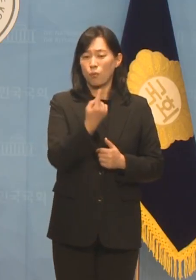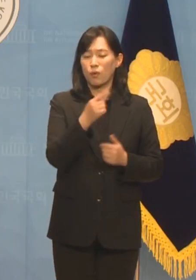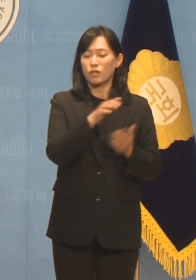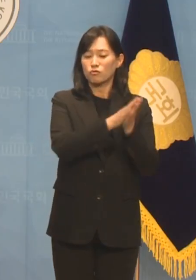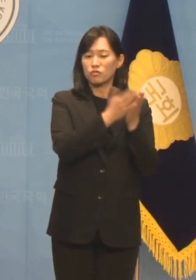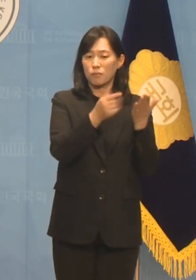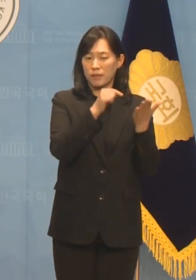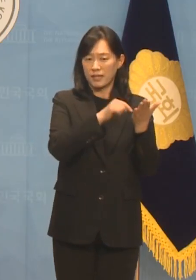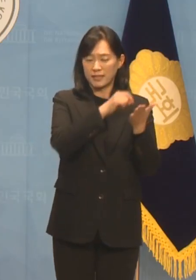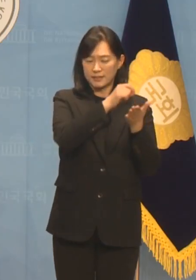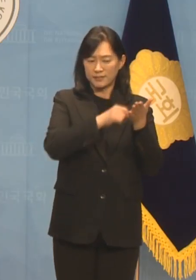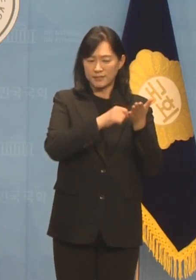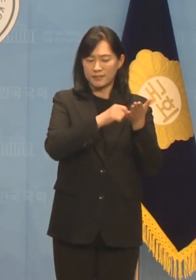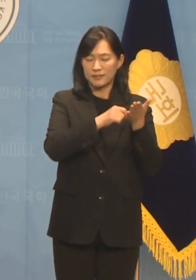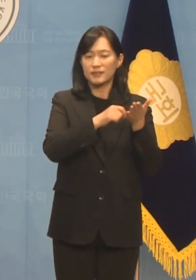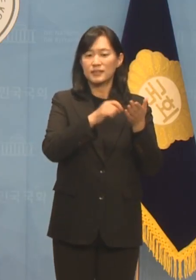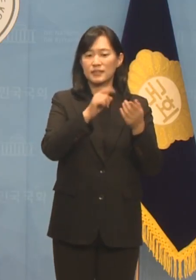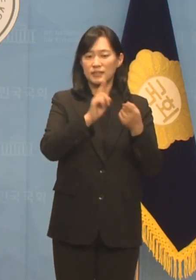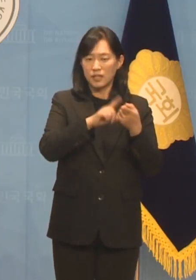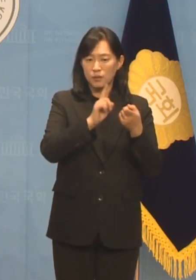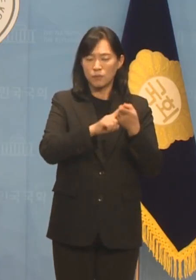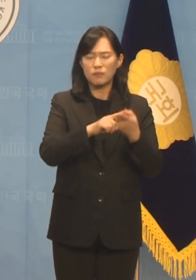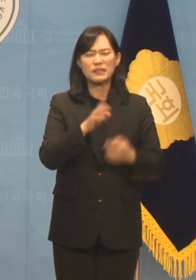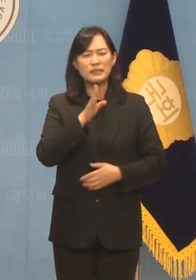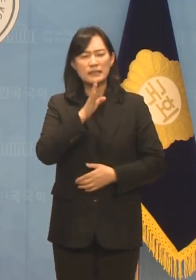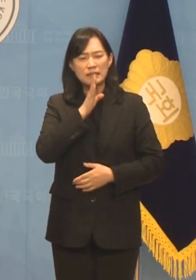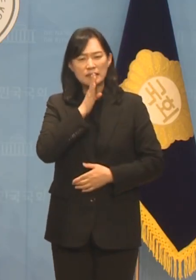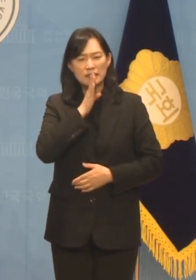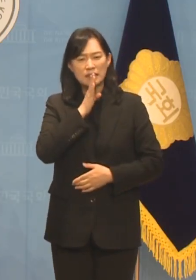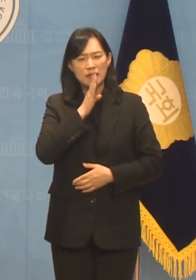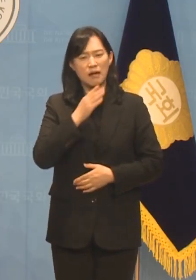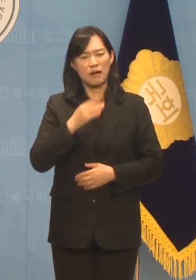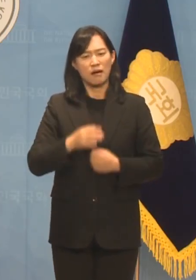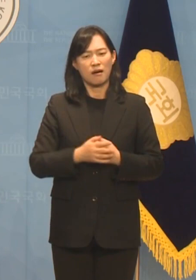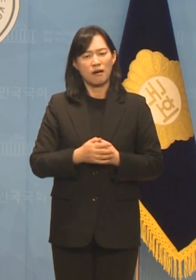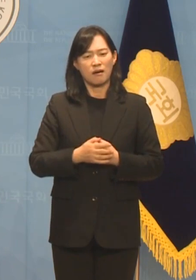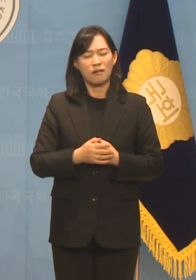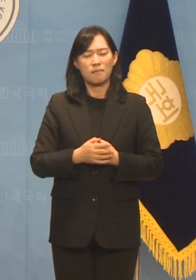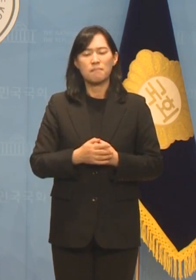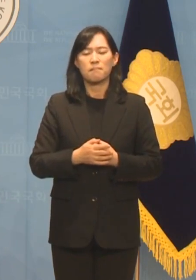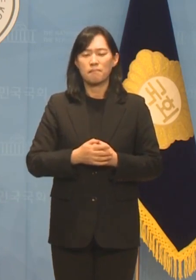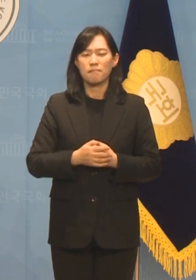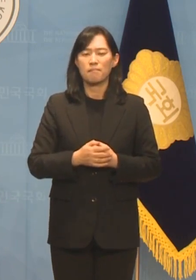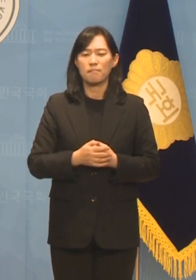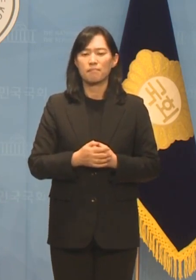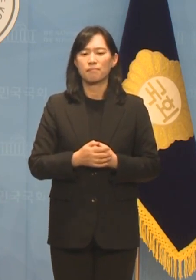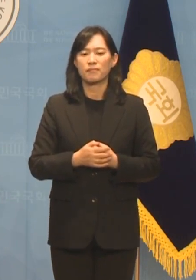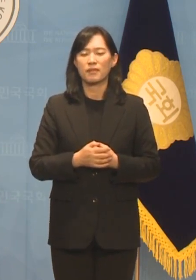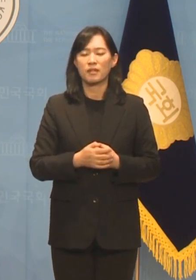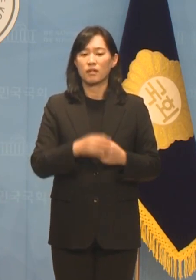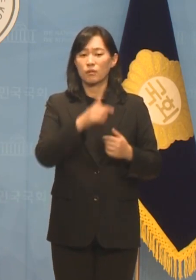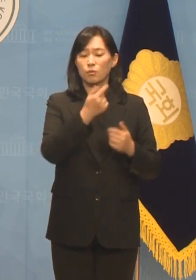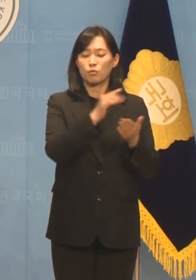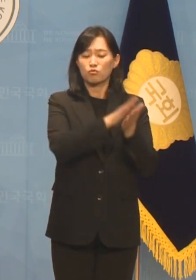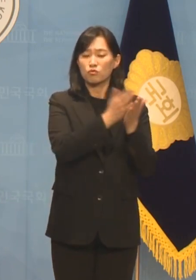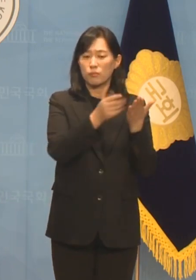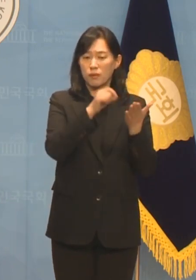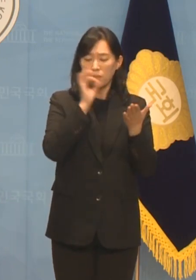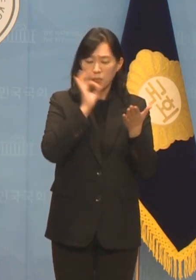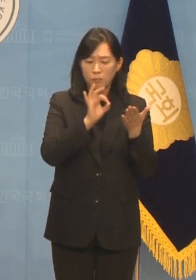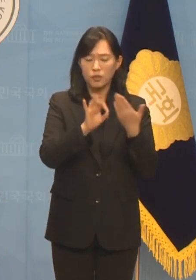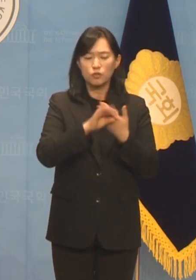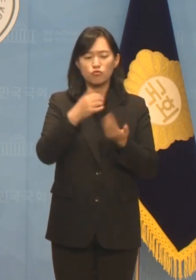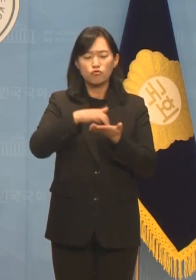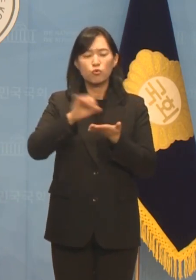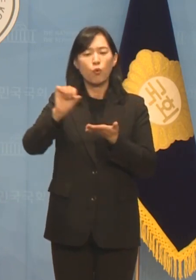노상원이 수첩에 적은 망상이 실제 가동됐던 것입니다. 노상원의 수첩에는 500여